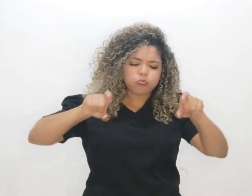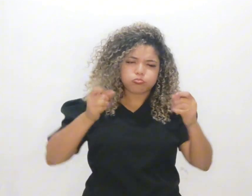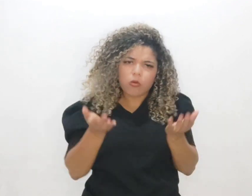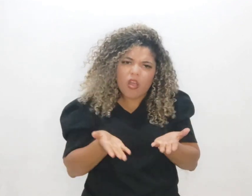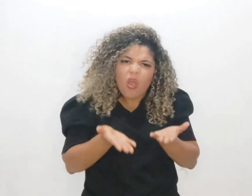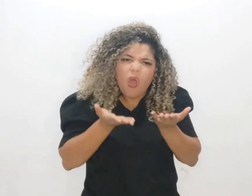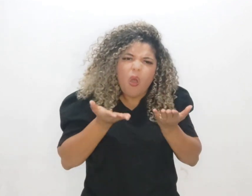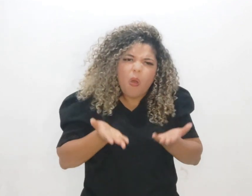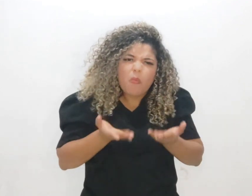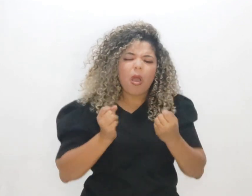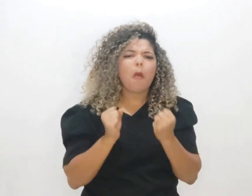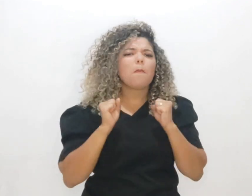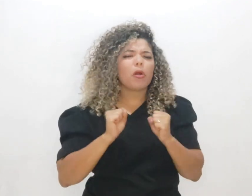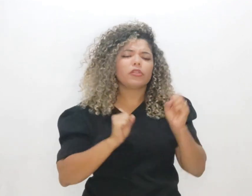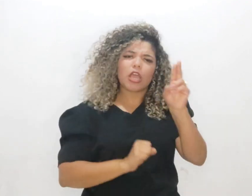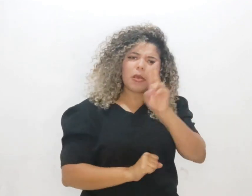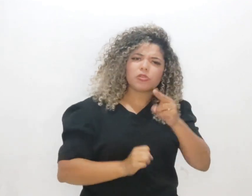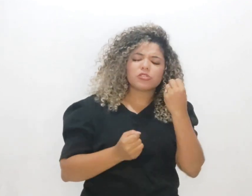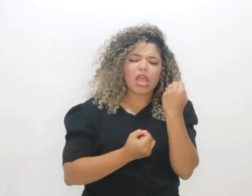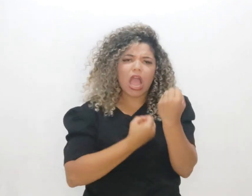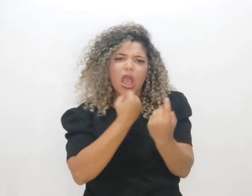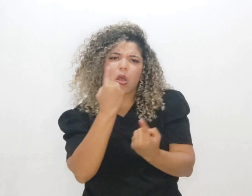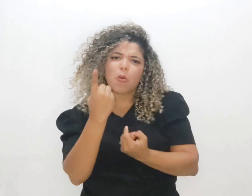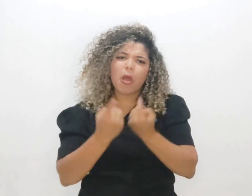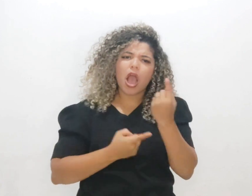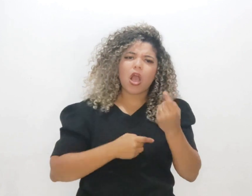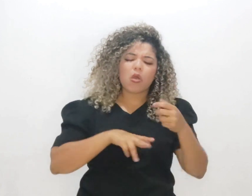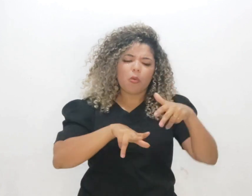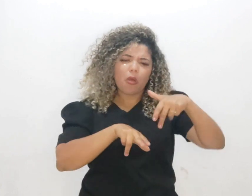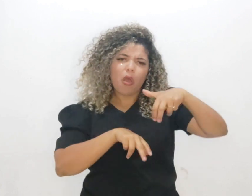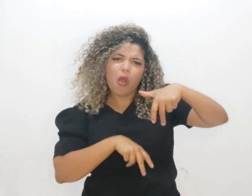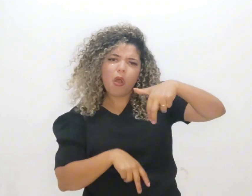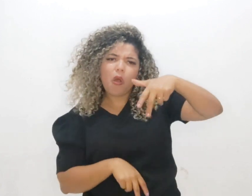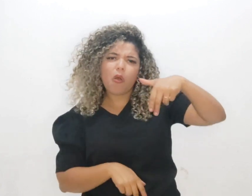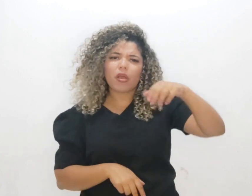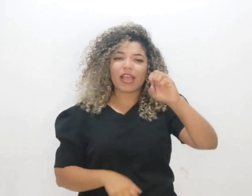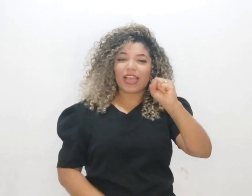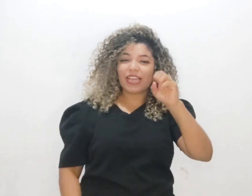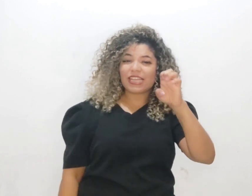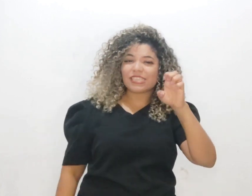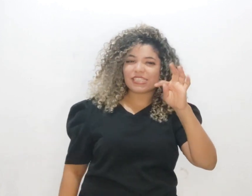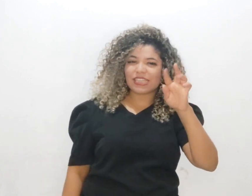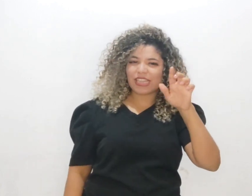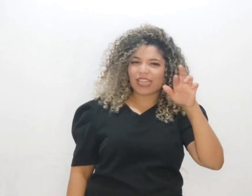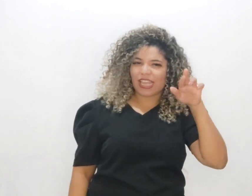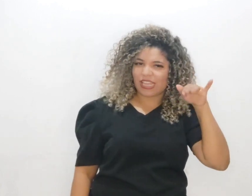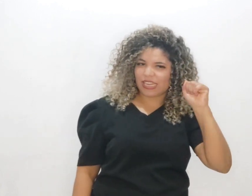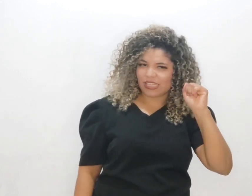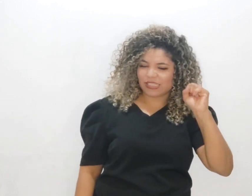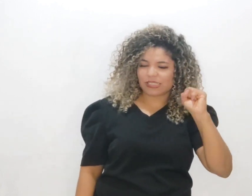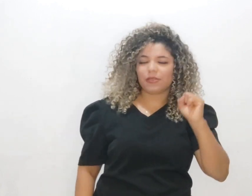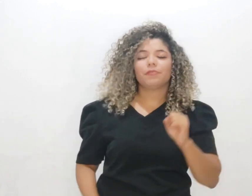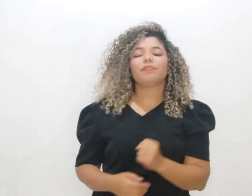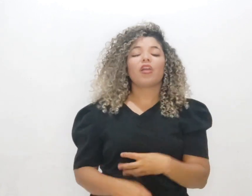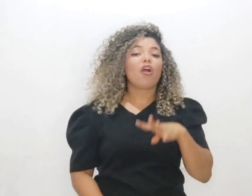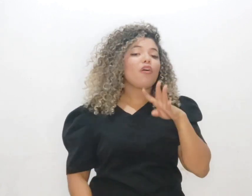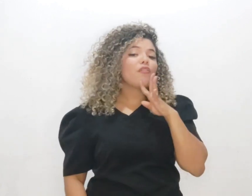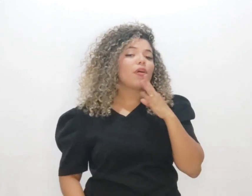que podemos usar em algumas esteiras, robôs que usam esteiras. Então vamos conhecer o mecanismo de